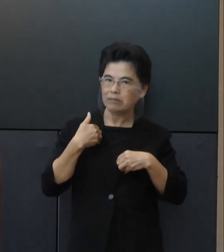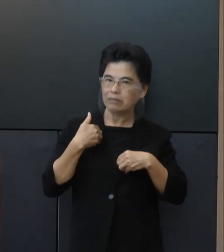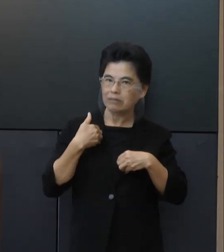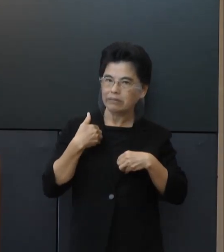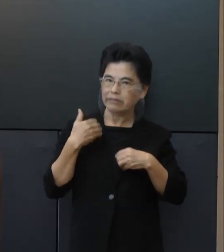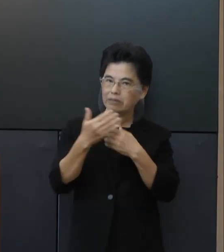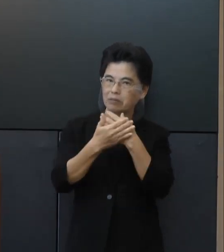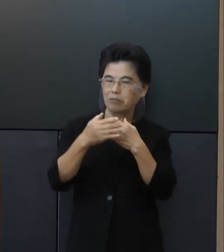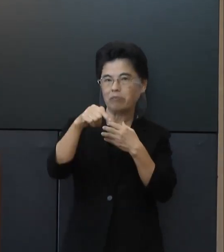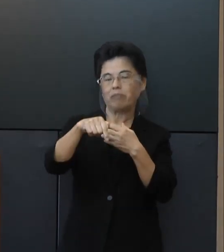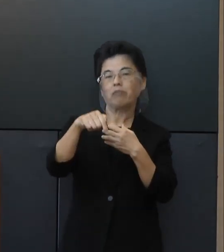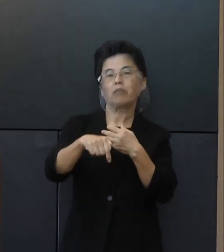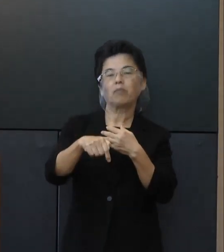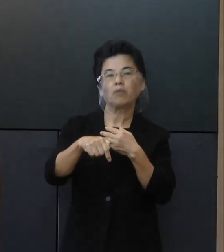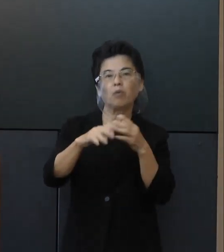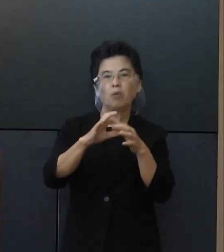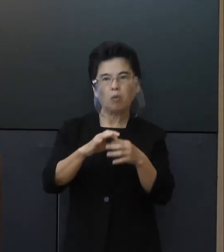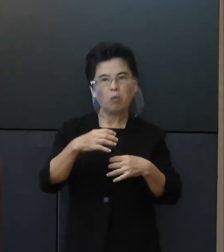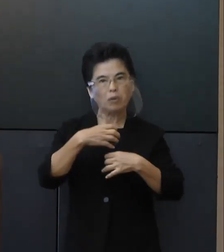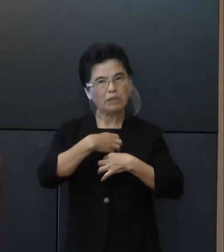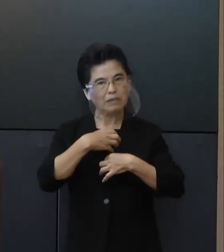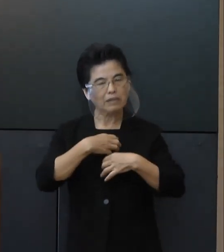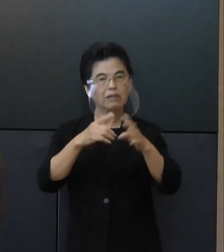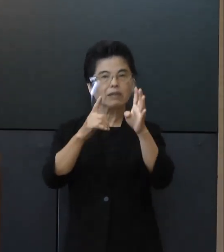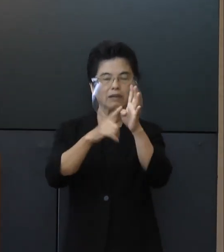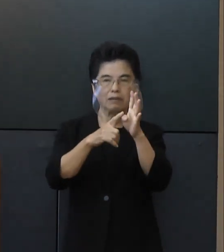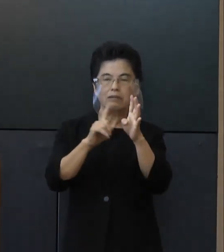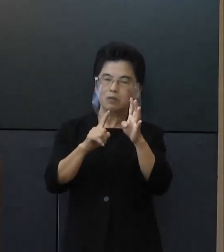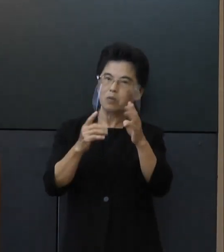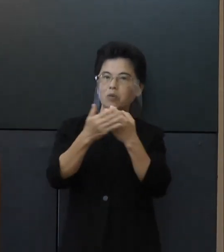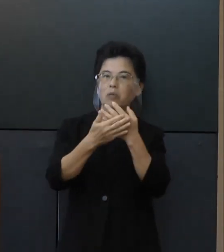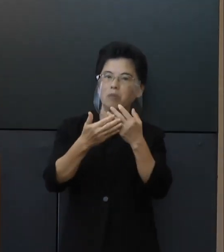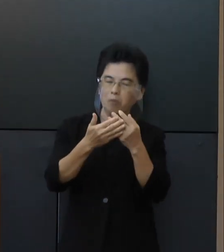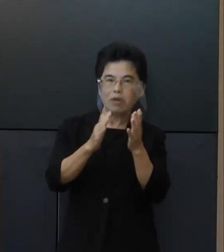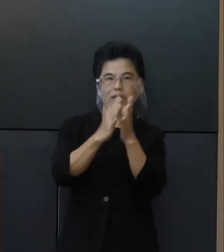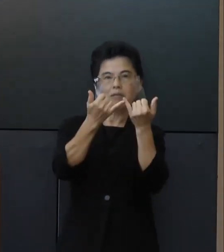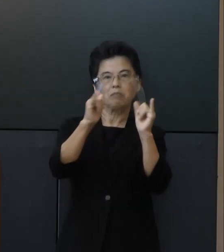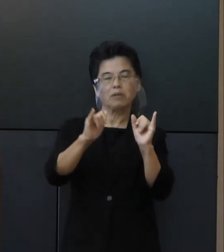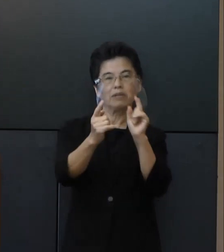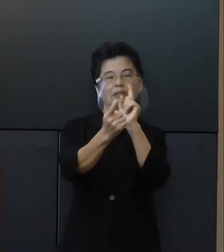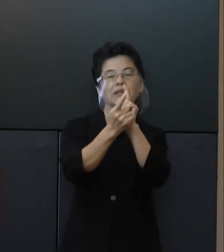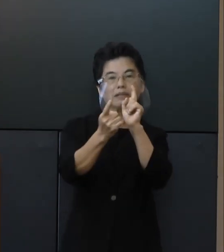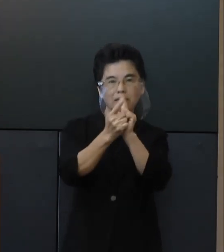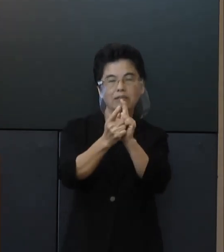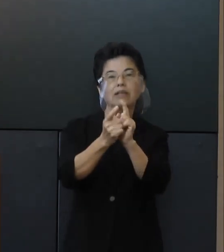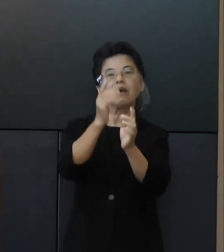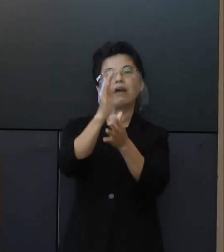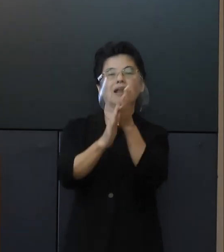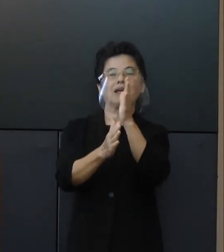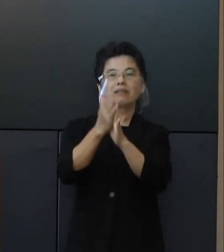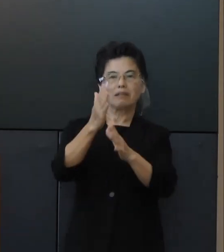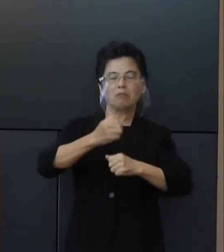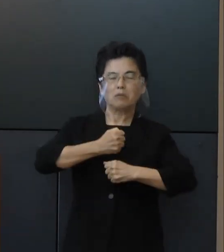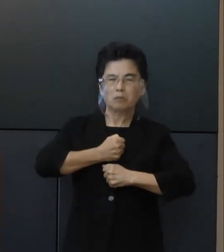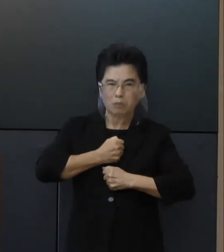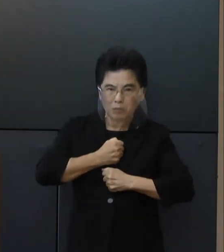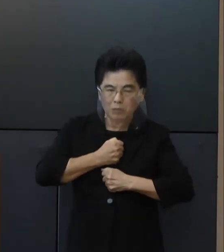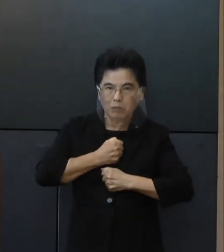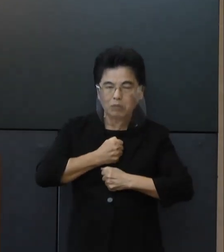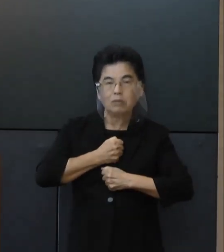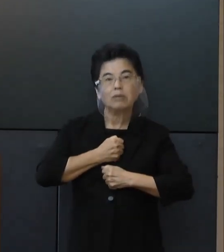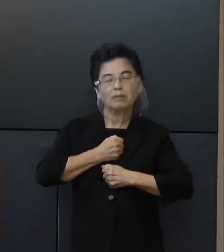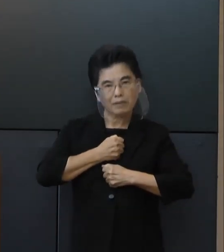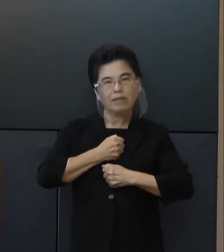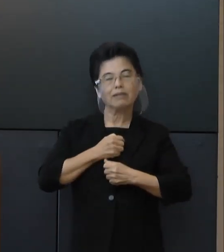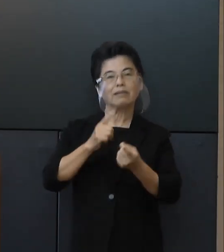ところの、まあ、危機感だったり、そういうところにこう県民に向けて改めてこう気を緩めないでねっていうようなところ